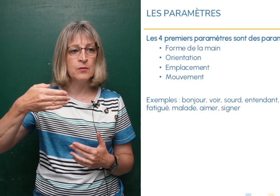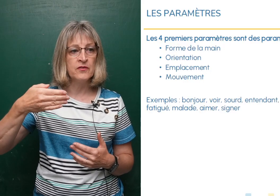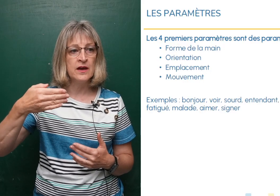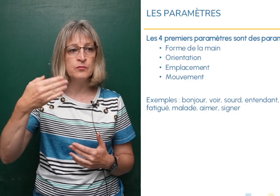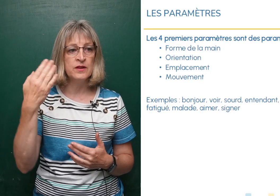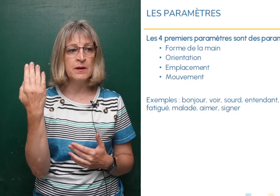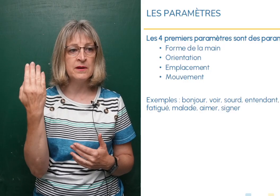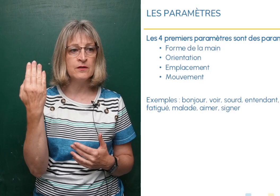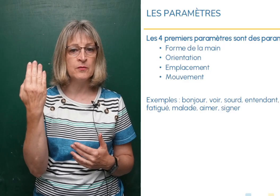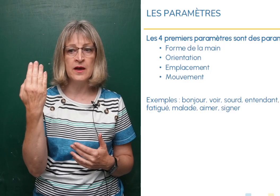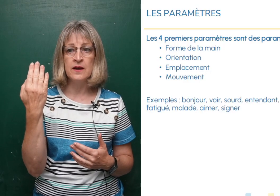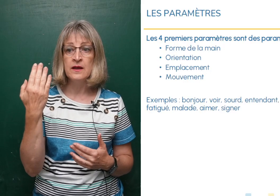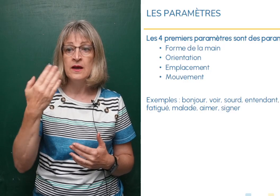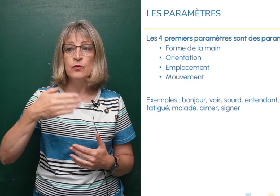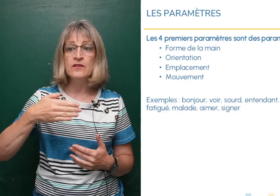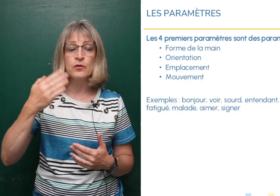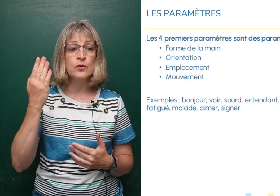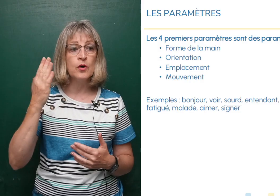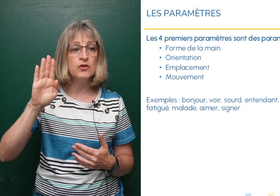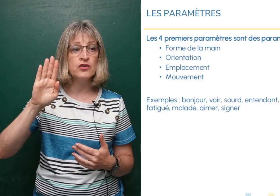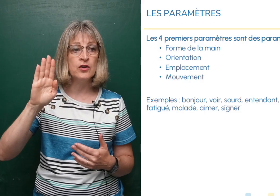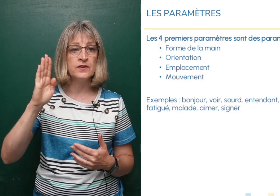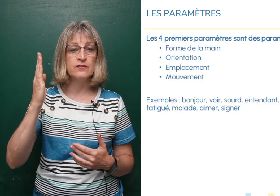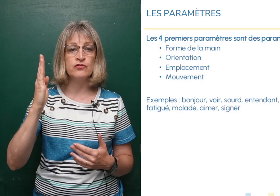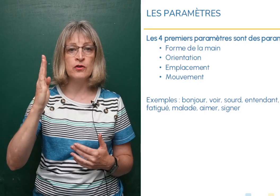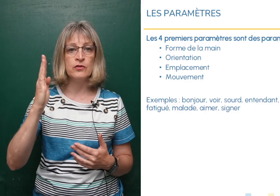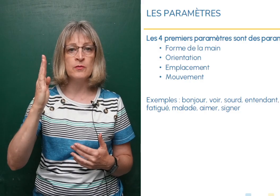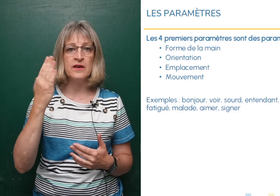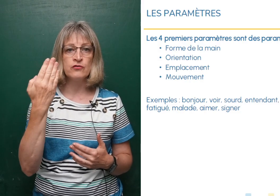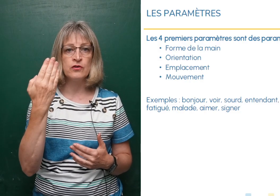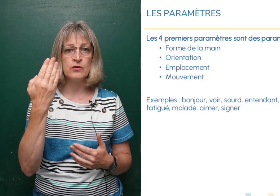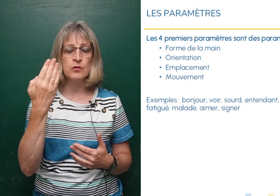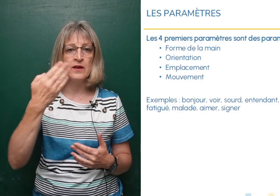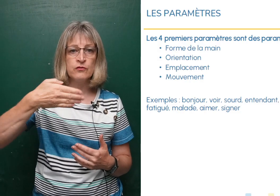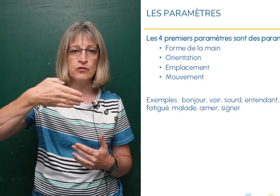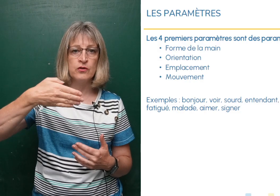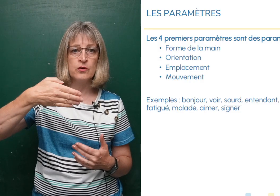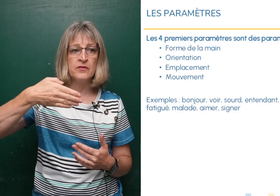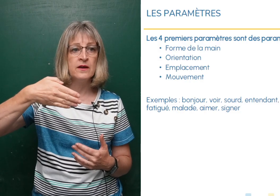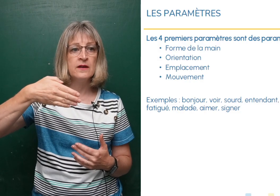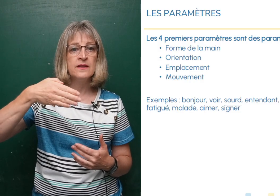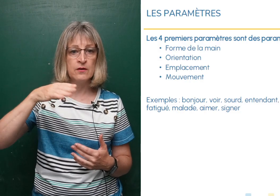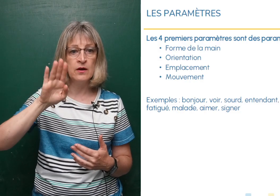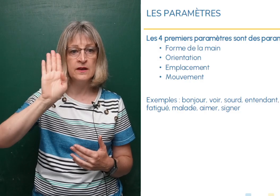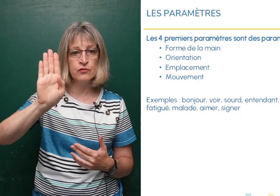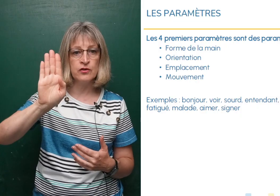ça, je peux être main plate comme ça. Ou comment je l'oriente? Est-ce que je l'oriente comme ça? Est-ce que je l'oriente comme ça? Est-ce que je l'oriente comme ça? D'accord? Est-ce que je l'oriente comme